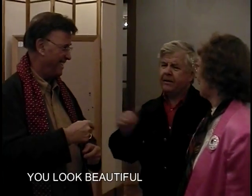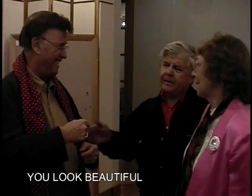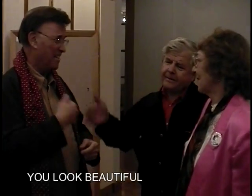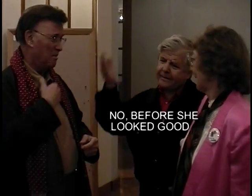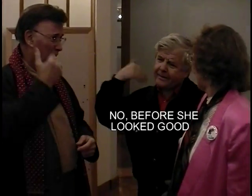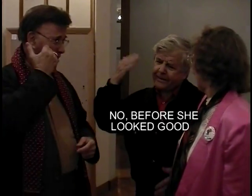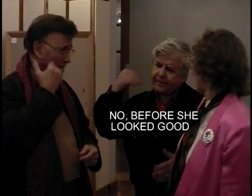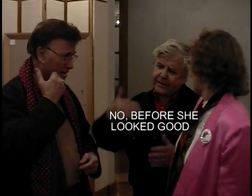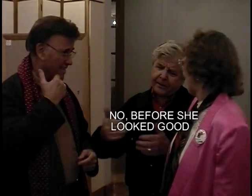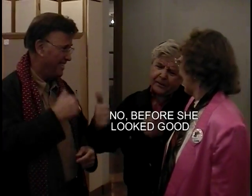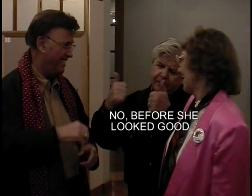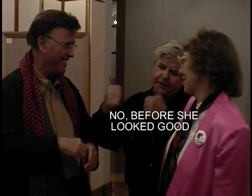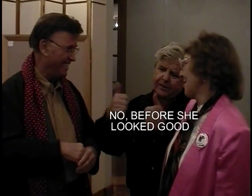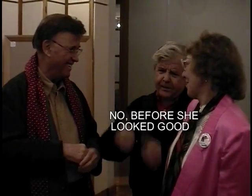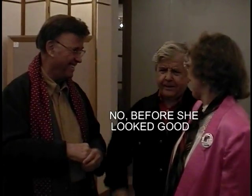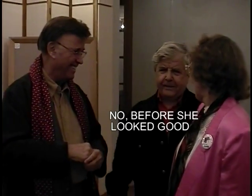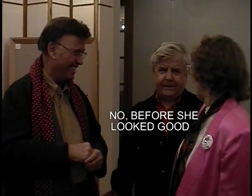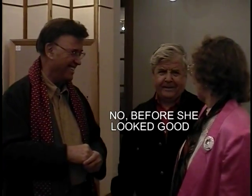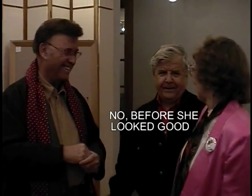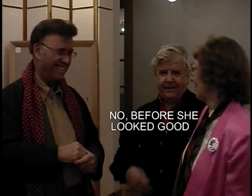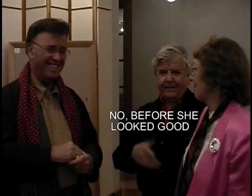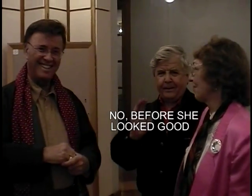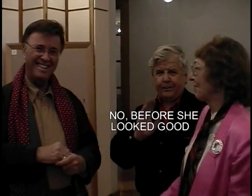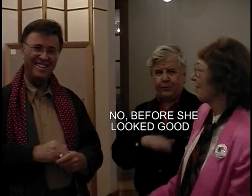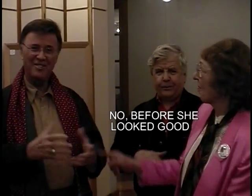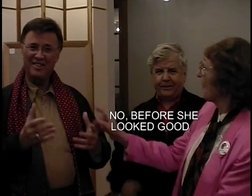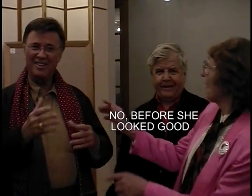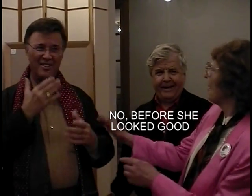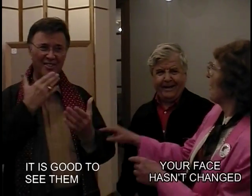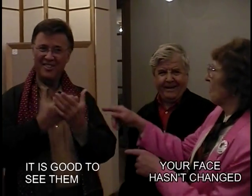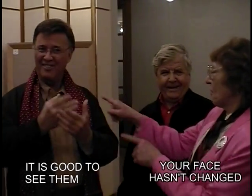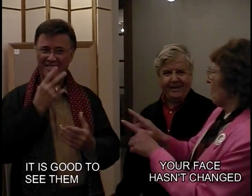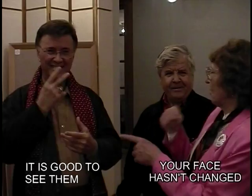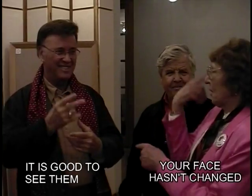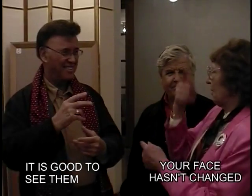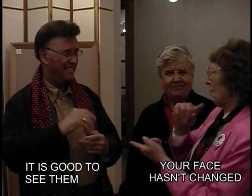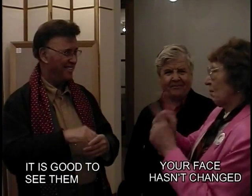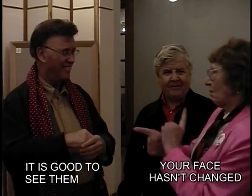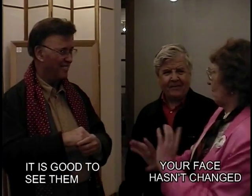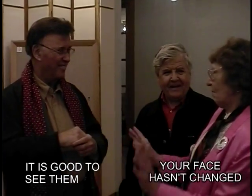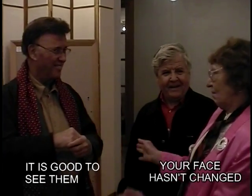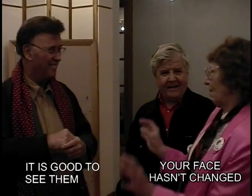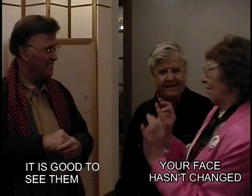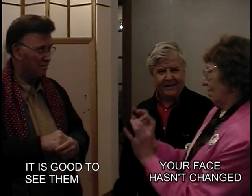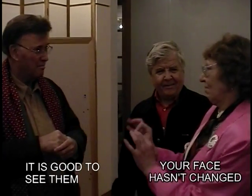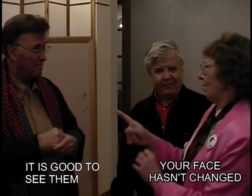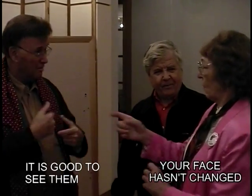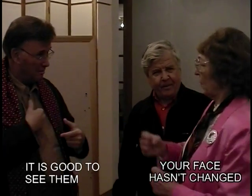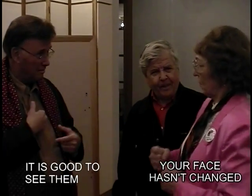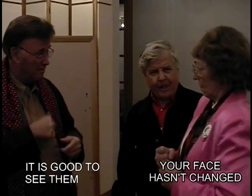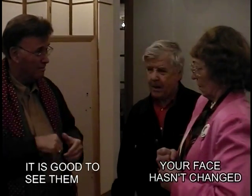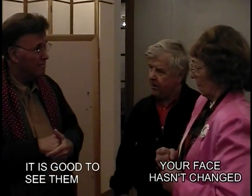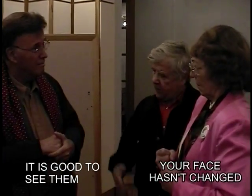разлук. Танцуй, как давнюю порою, в порывах чувства шире